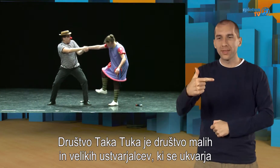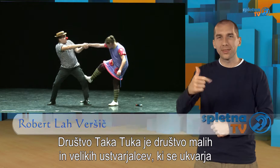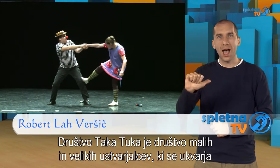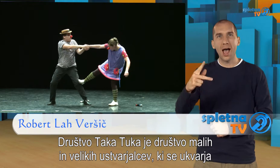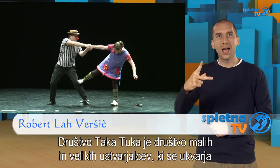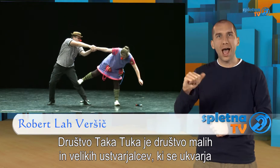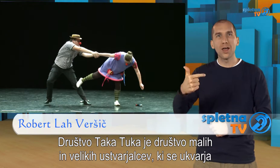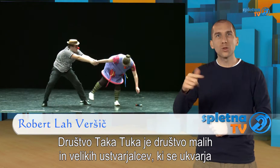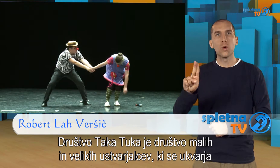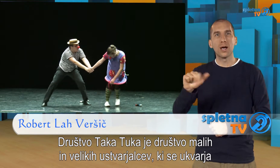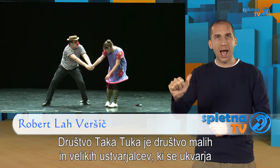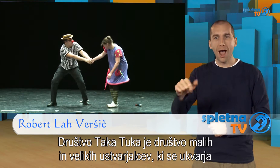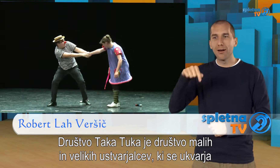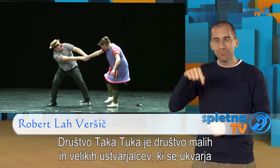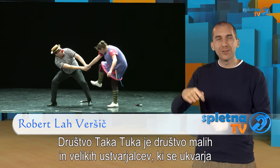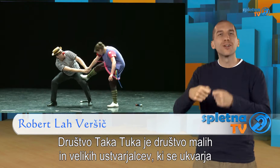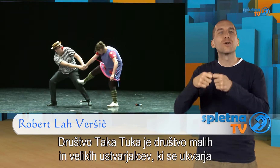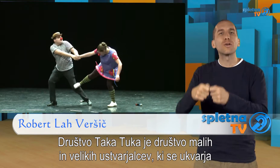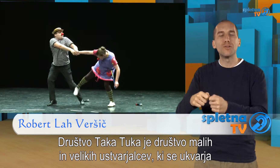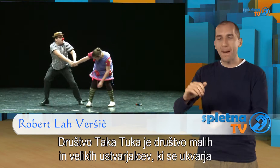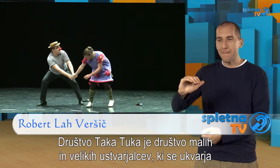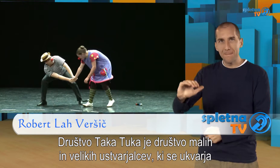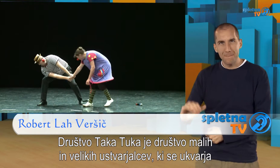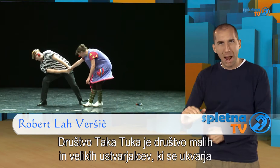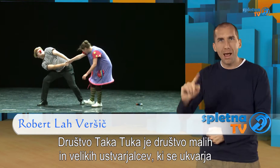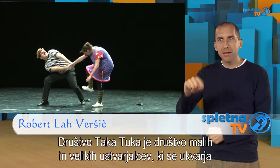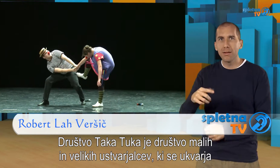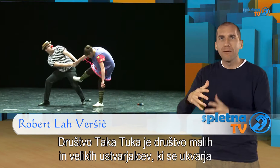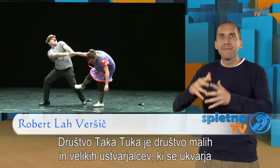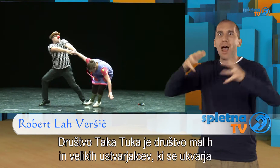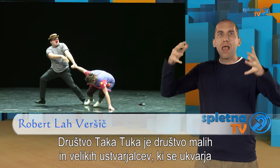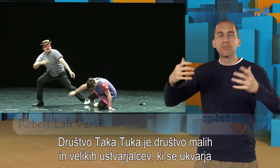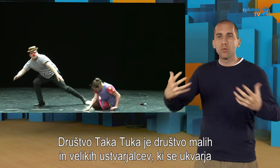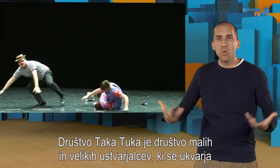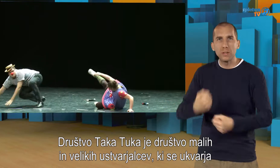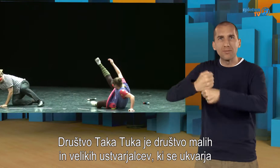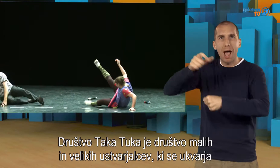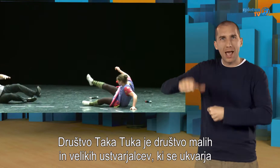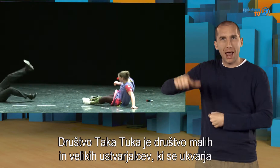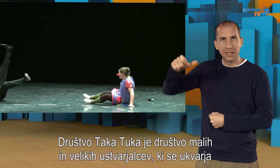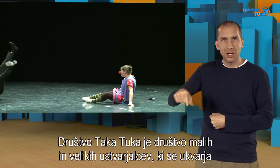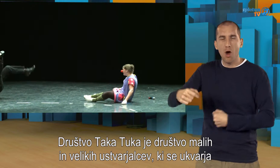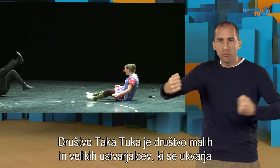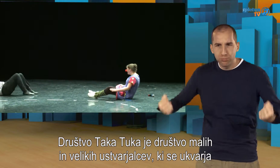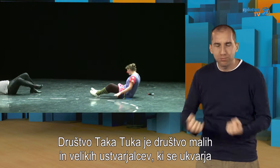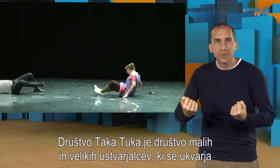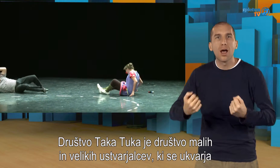Društvo Taka Tuka je društvo malih in velikih ustvarjalcev, ki se ukvarja z gledališko pedagogiko.